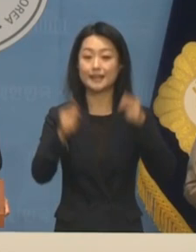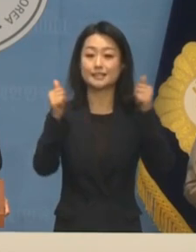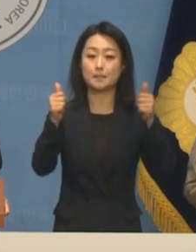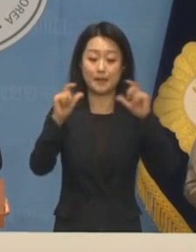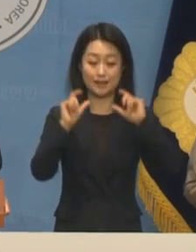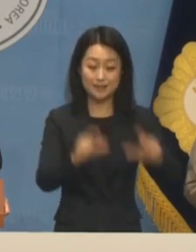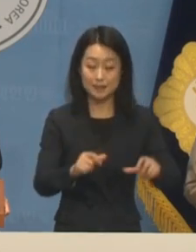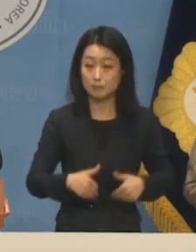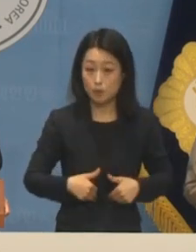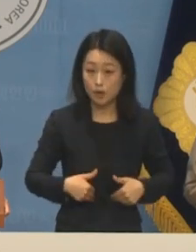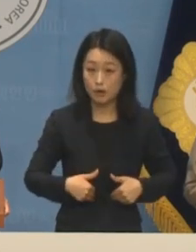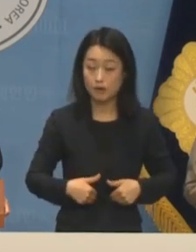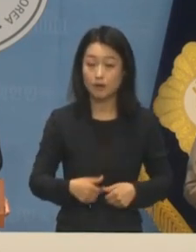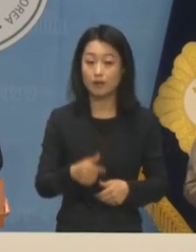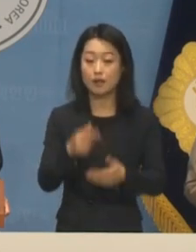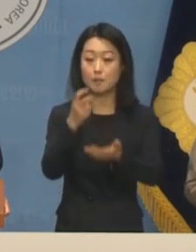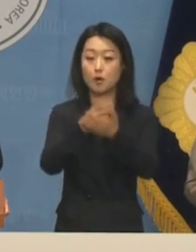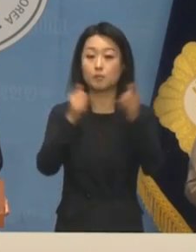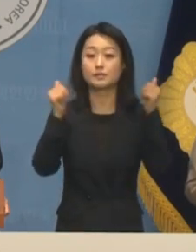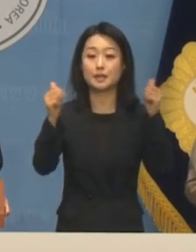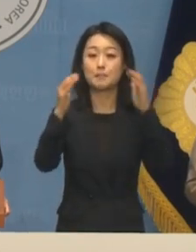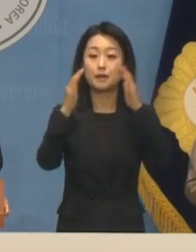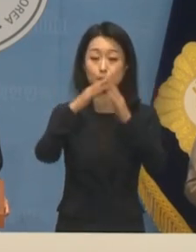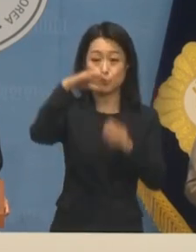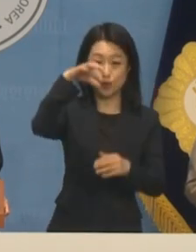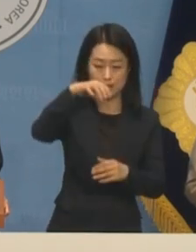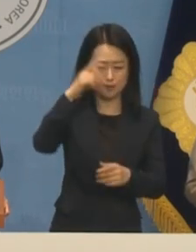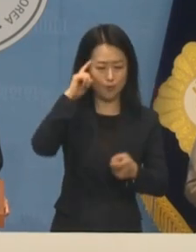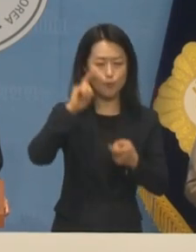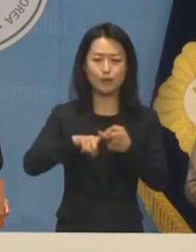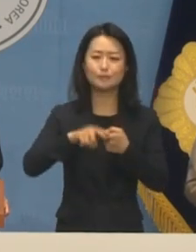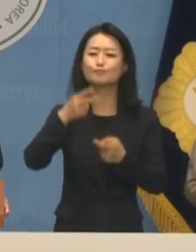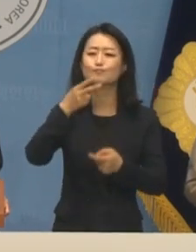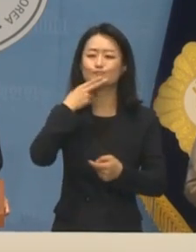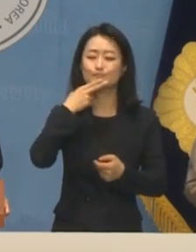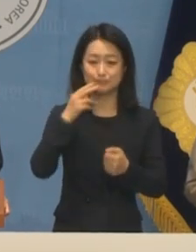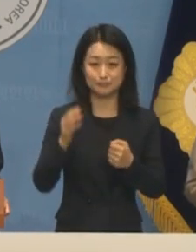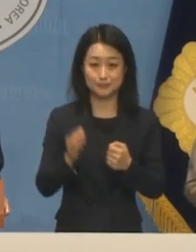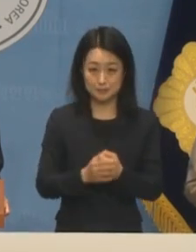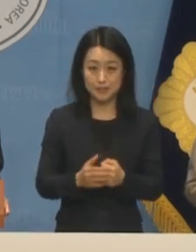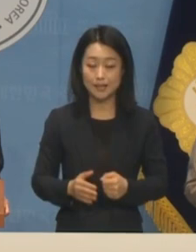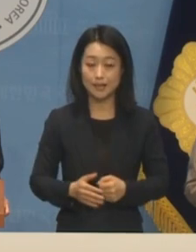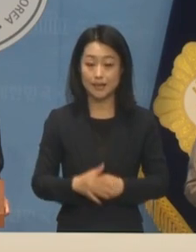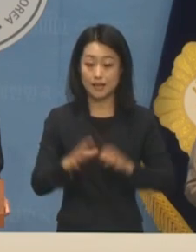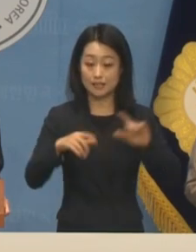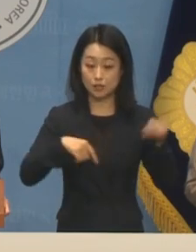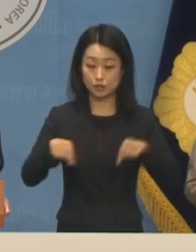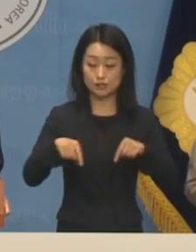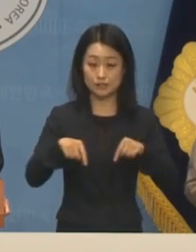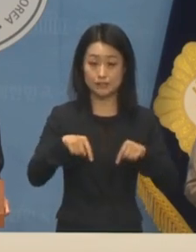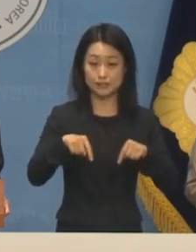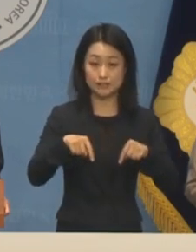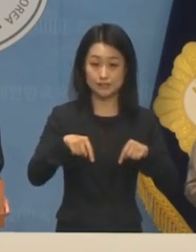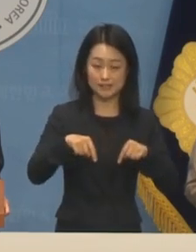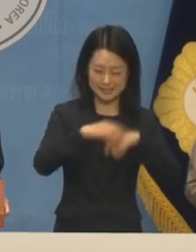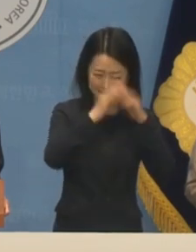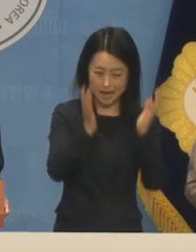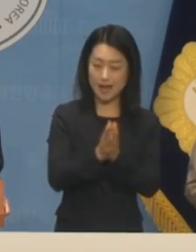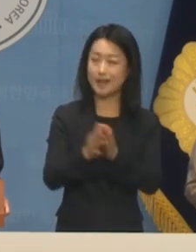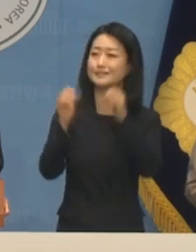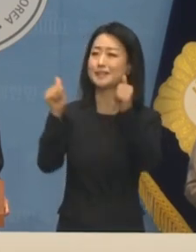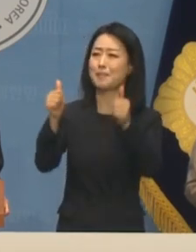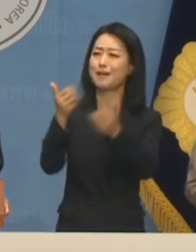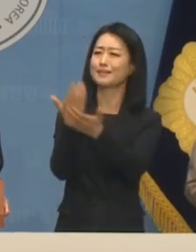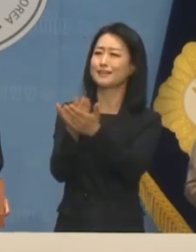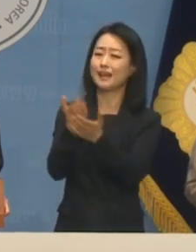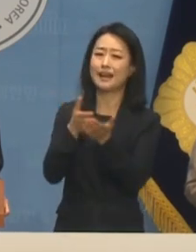건데, 이것은 이미 이제 헌법재판소에서도 별로 관심을 보이지 않을 뿐만 아니라 정치의 문제를 또 이렇게 모든 걸 다 법에 의거를